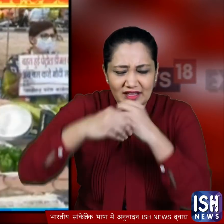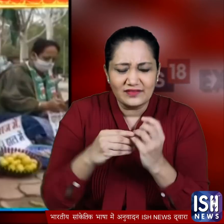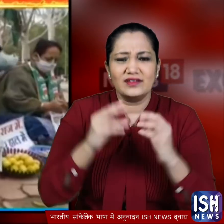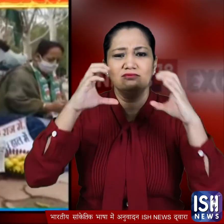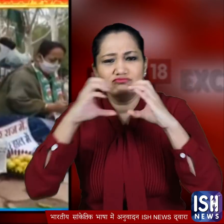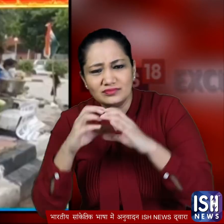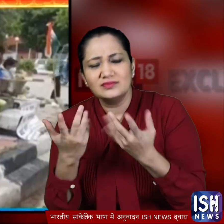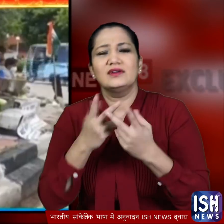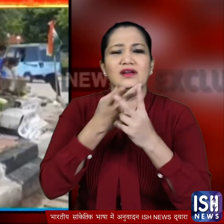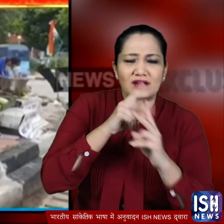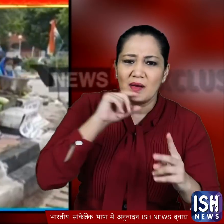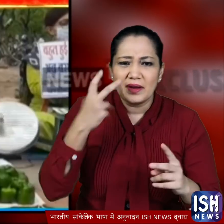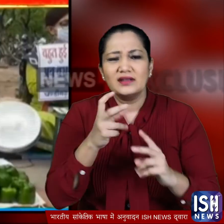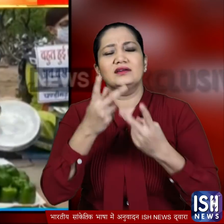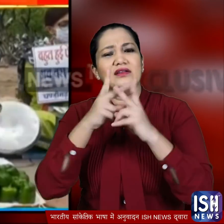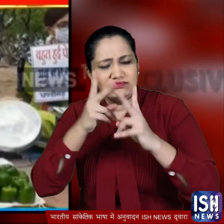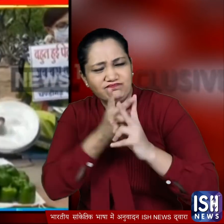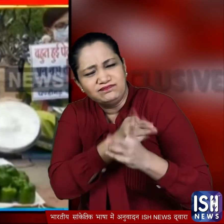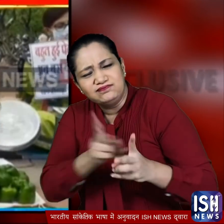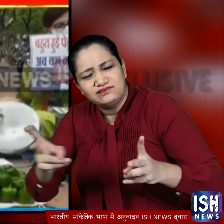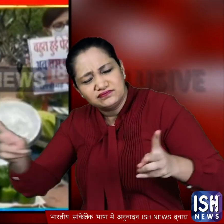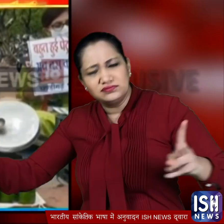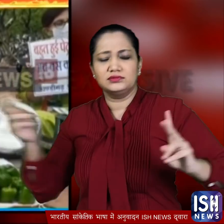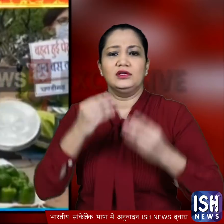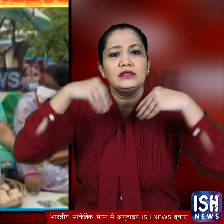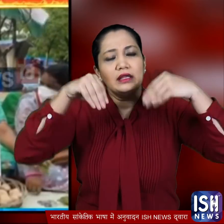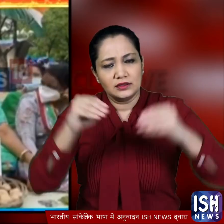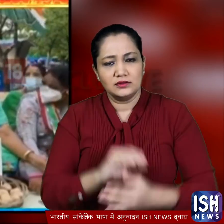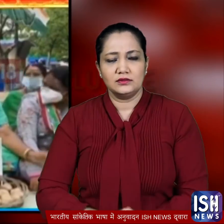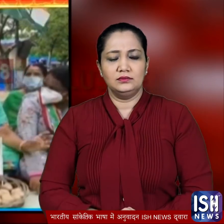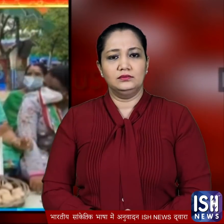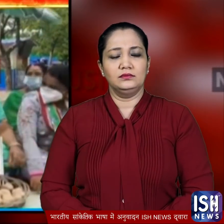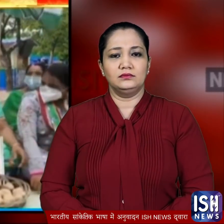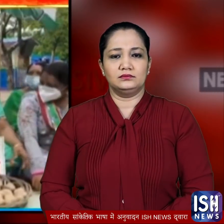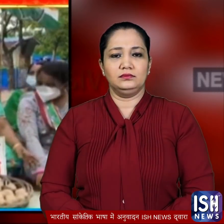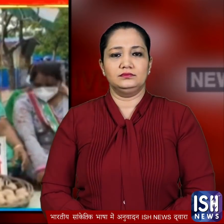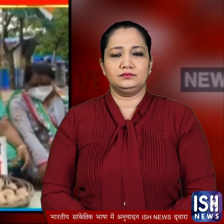शिमला मिर्च, नींबू, टमाटर, खीरा सब कुछ बेचने की कोशिश की,